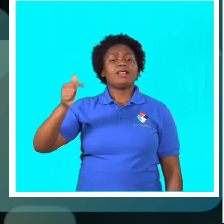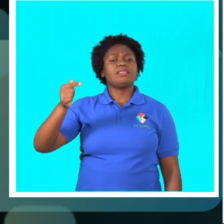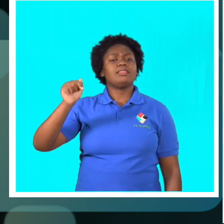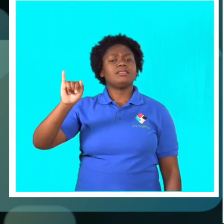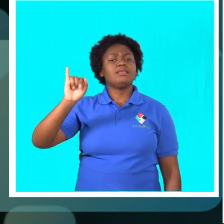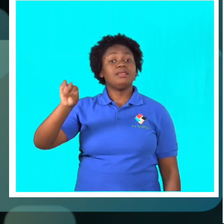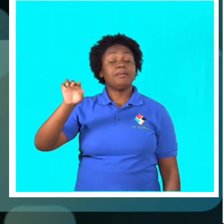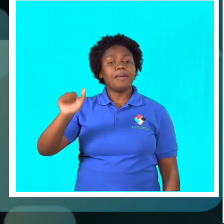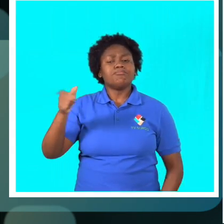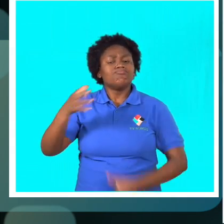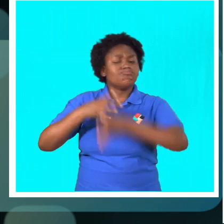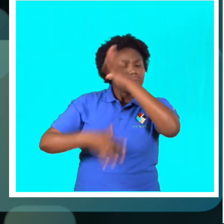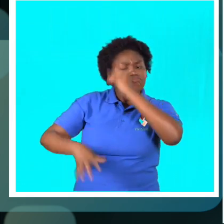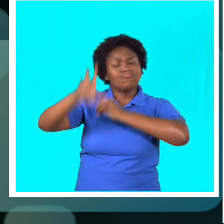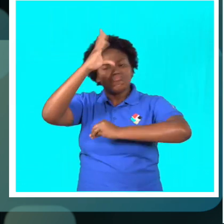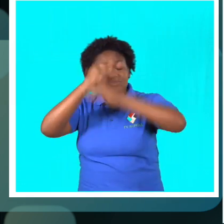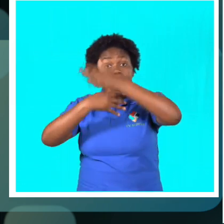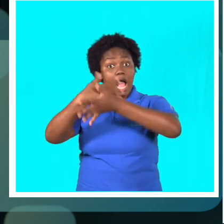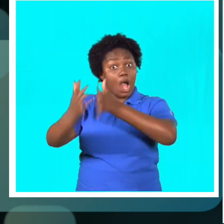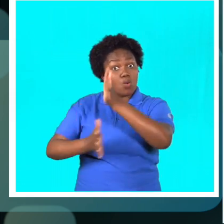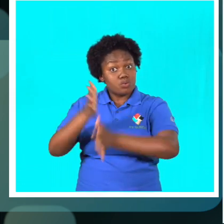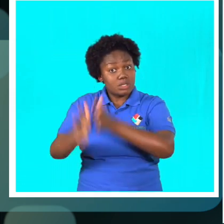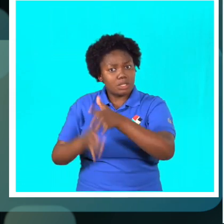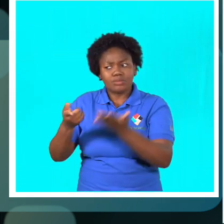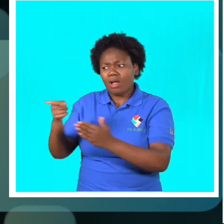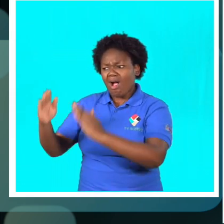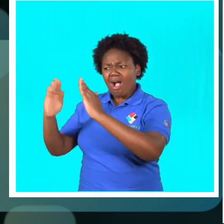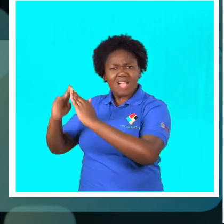Em Buane, onde vive, não existe uma escola especial.